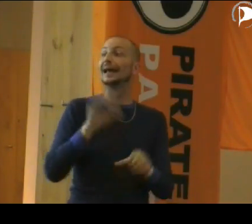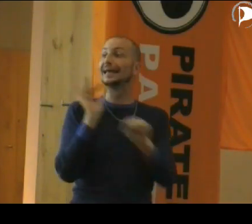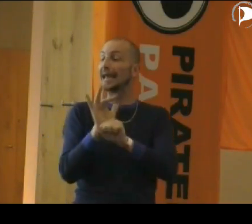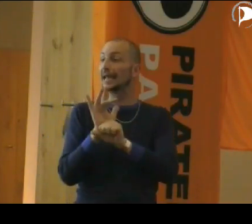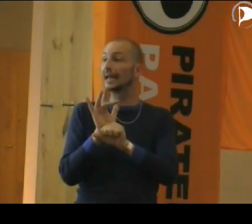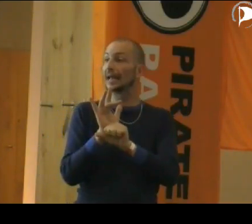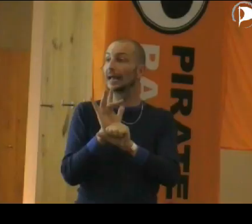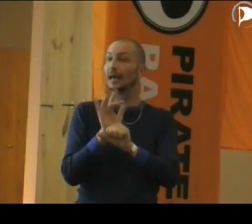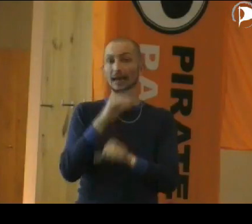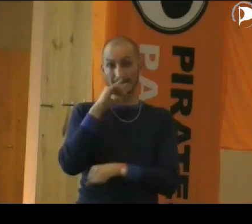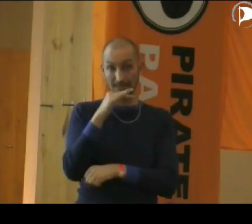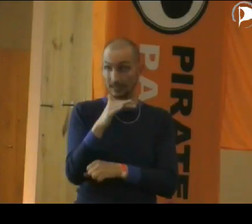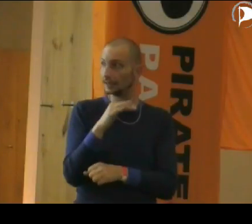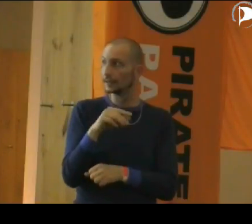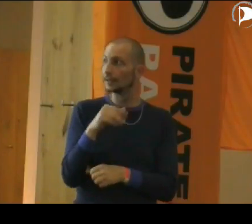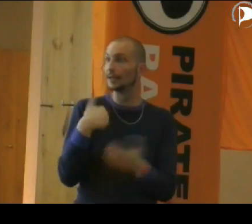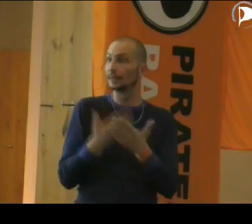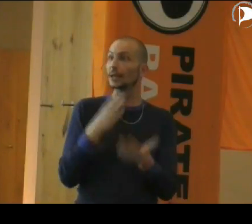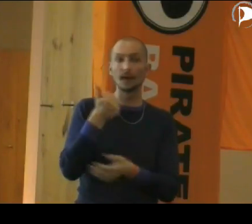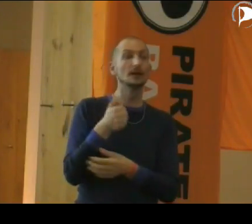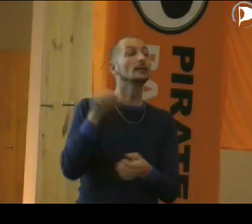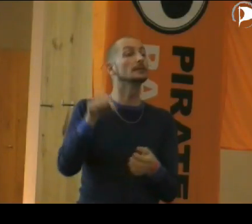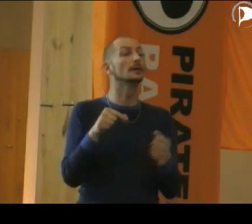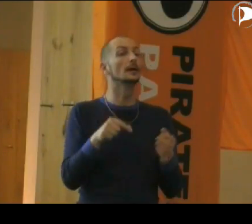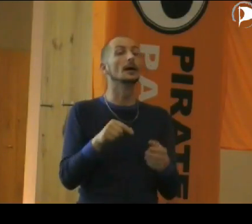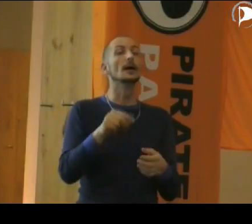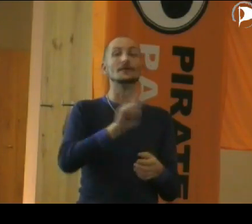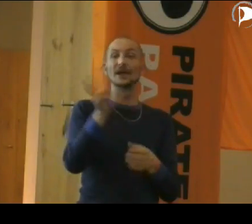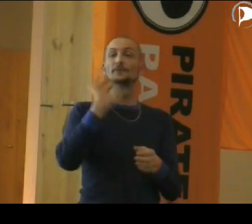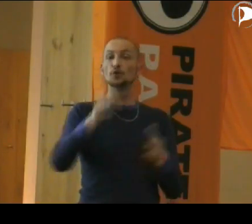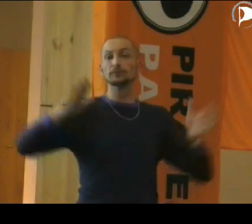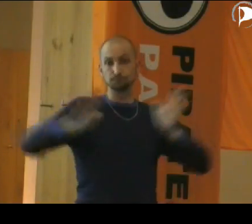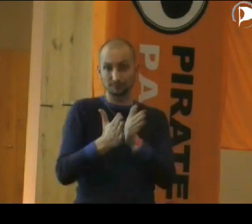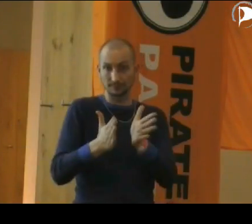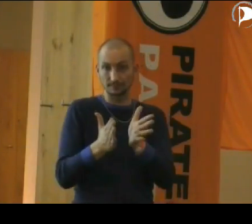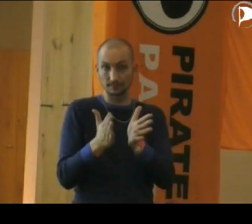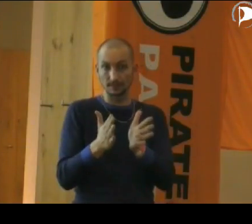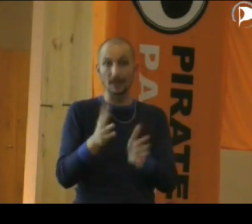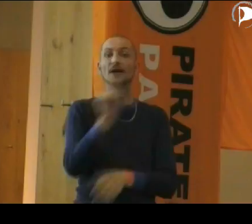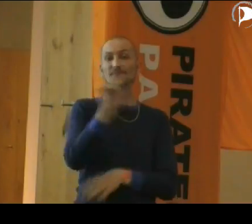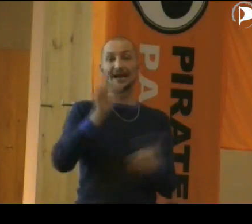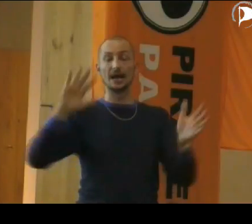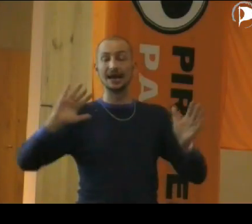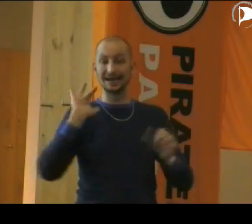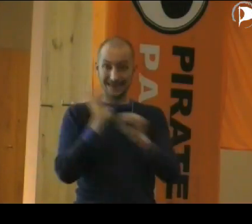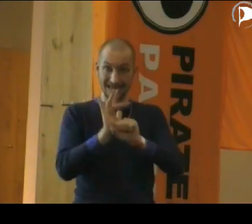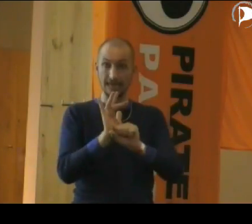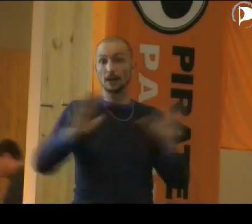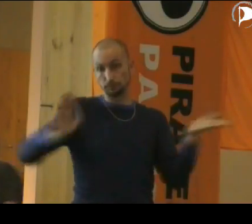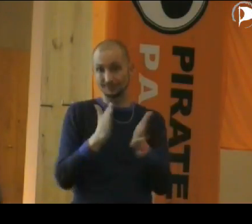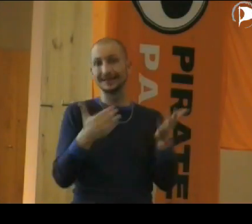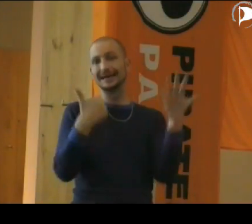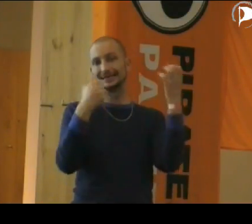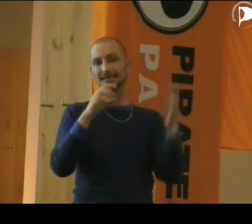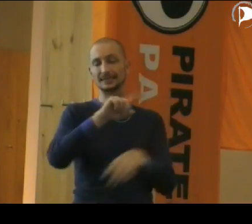gegen wen der hamburg er ist dafür die zahl auf 60 sekunden zu begrenzen wer ist dagegen die redezeit auf diesen punkt zu begriffen